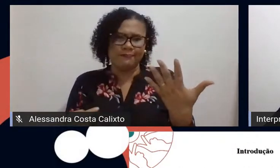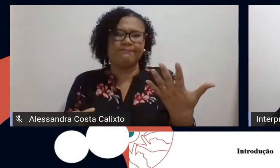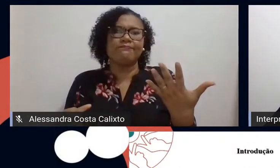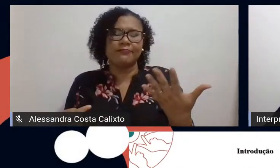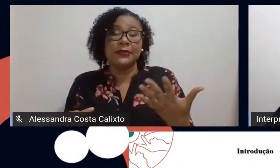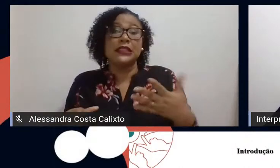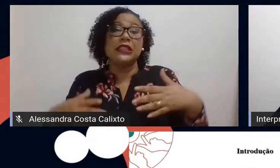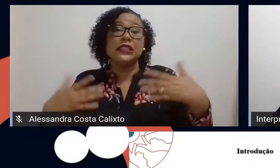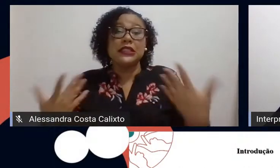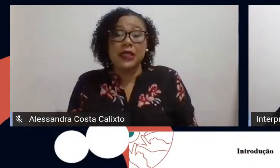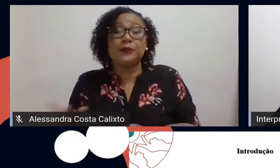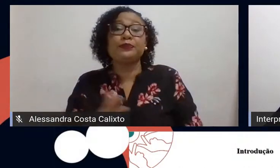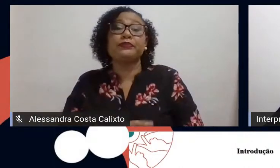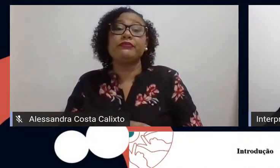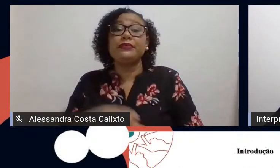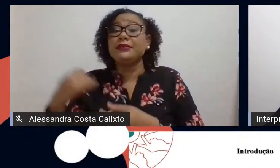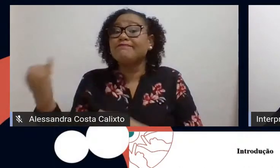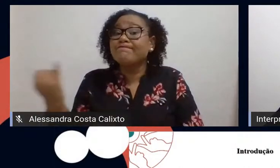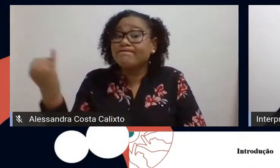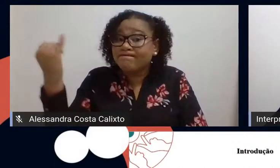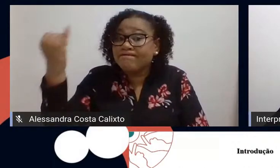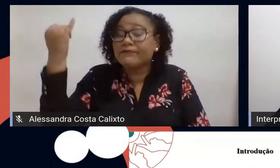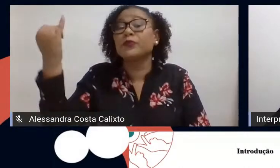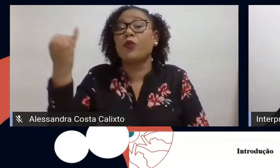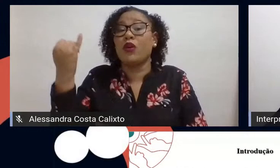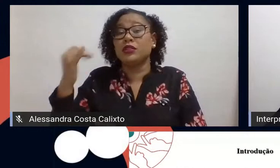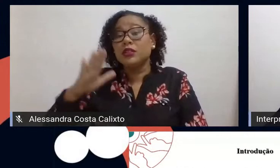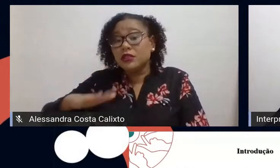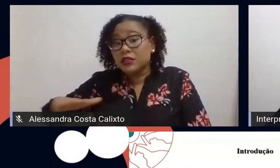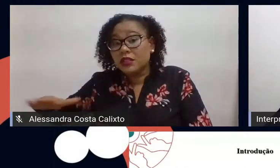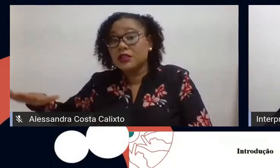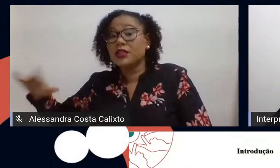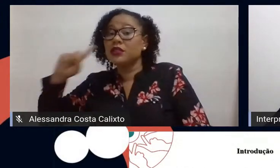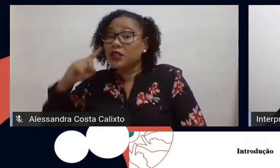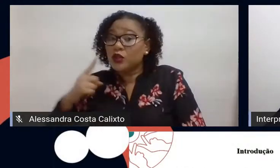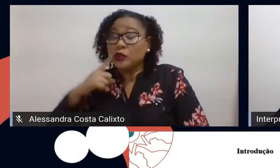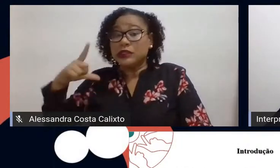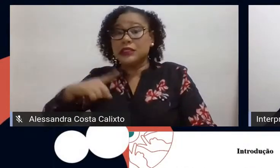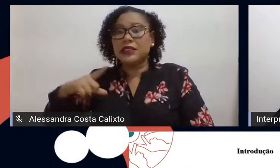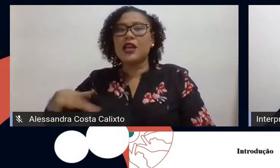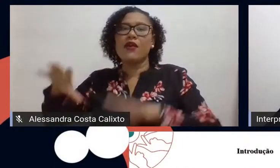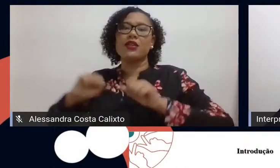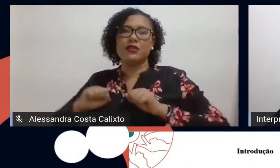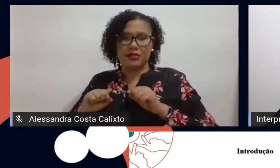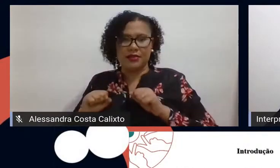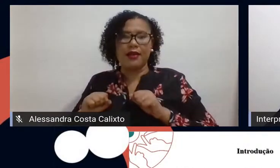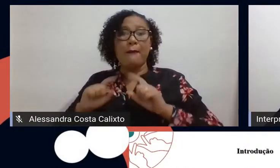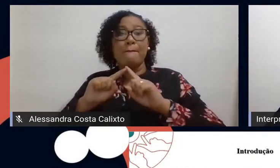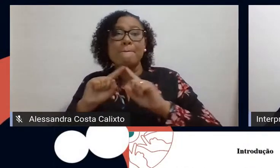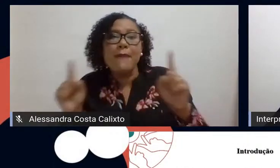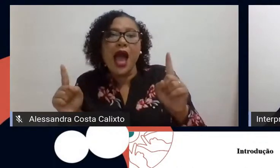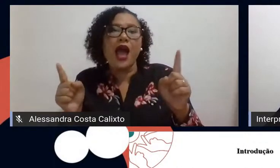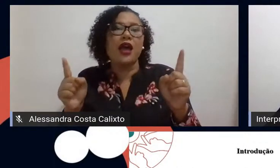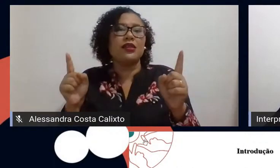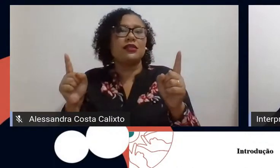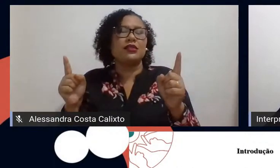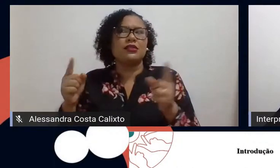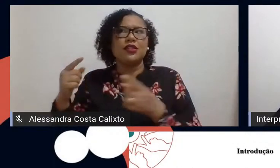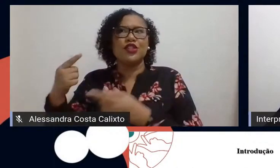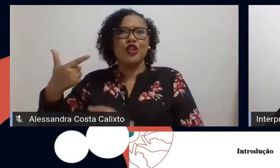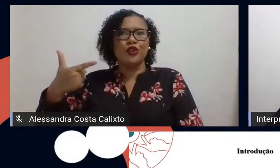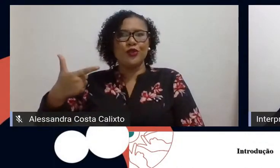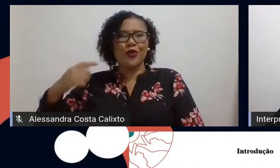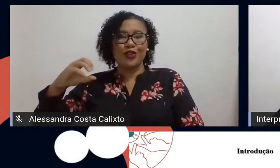mundo e a gente vem vários benefícios em você ter a aquisição linguística no momento correto. Nós temos os